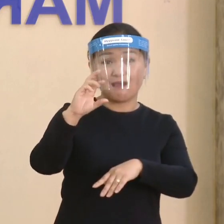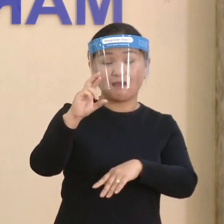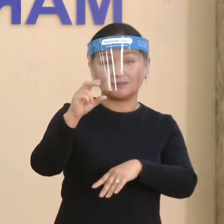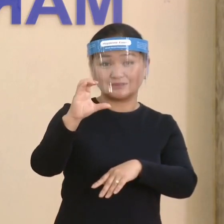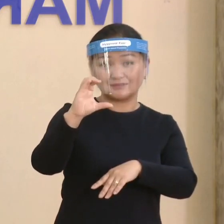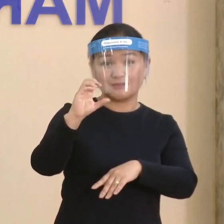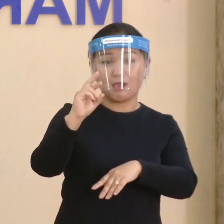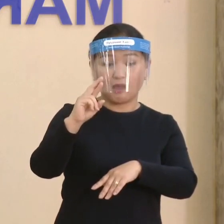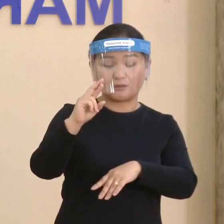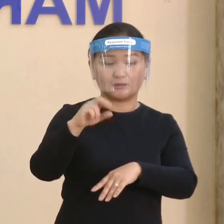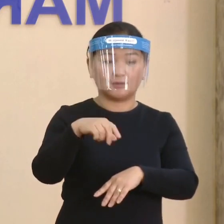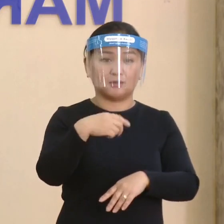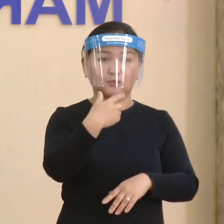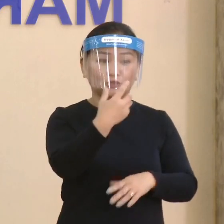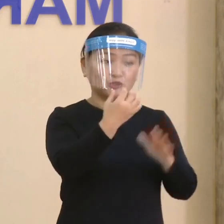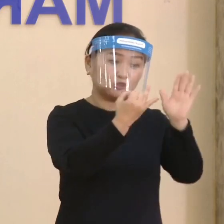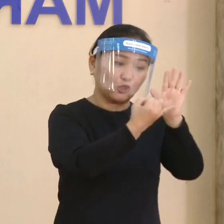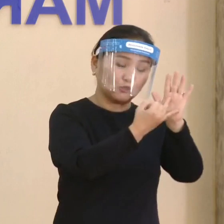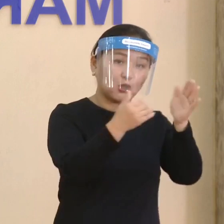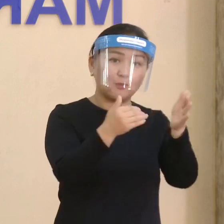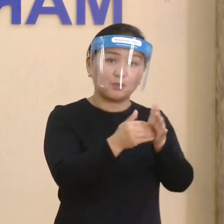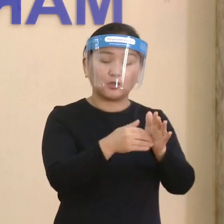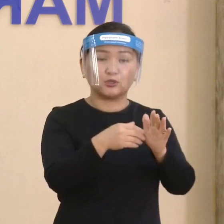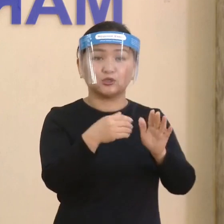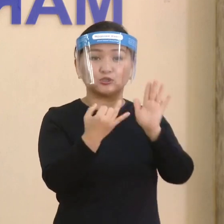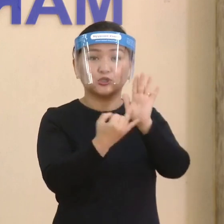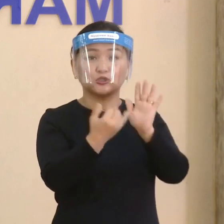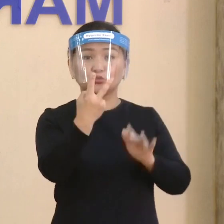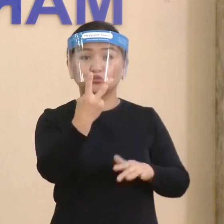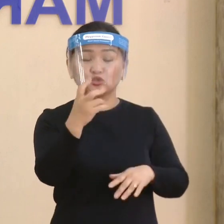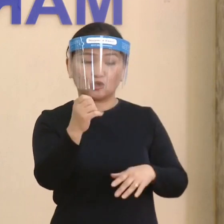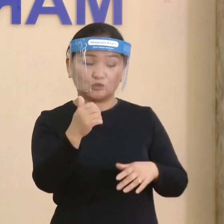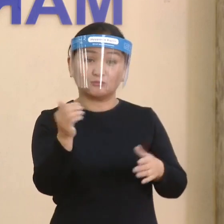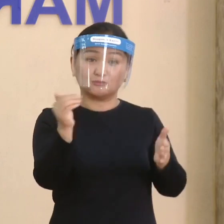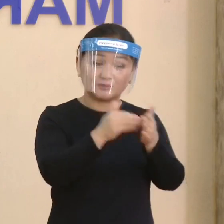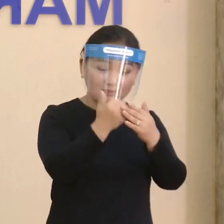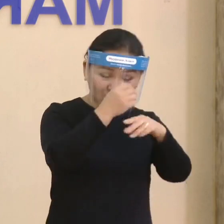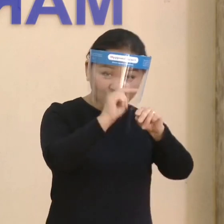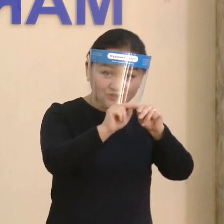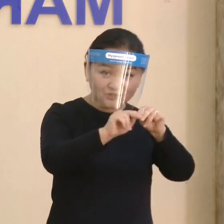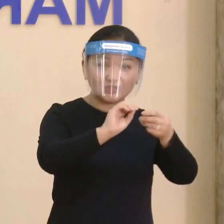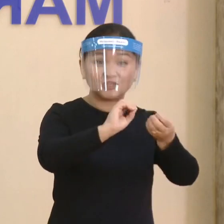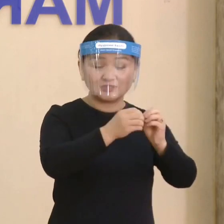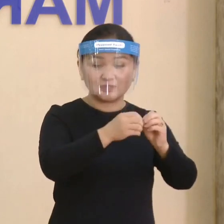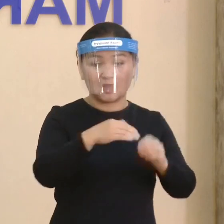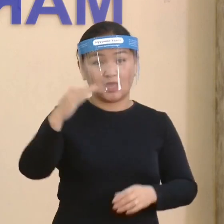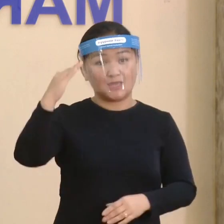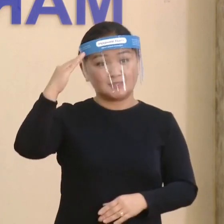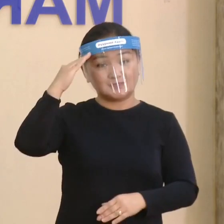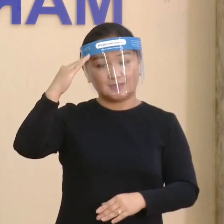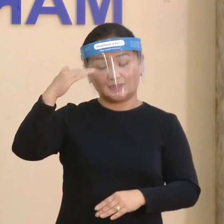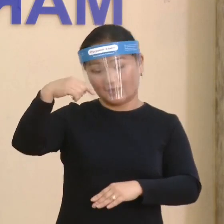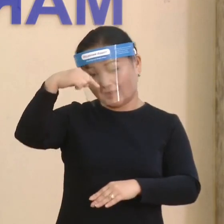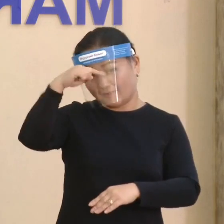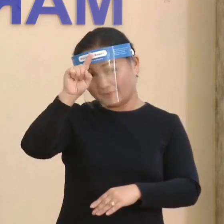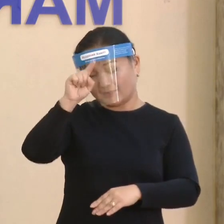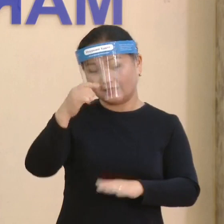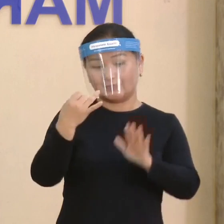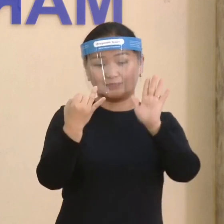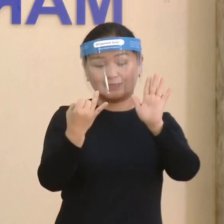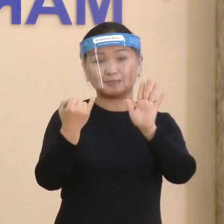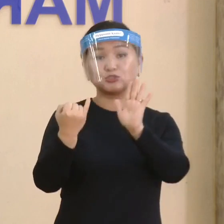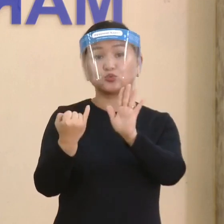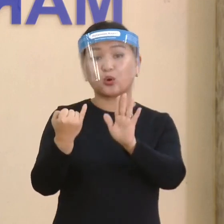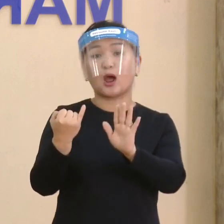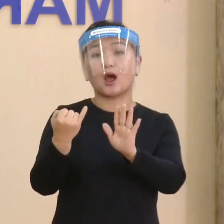37732 удаагийн шинжилгээг бол хийсэн. Энд бол за цэргийн төв эмнэлэг өнөөдрийн байдлаар 76 хүнтэй байна. За